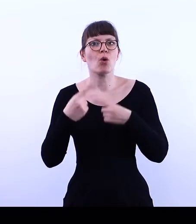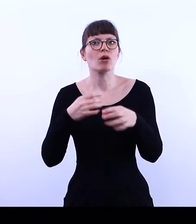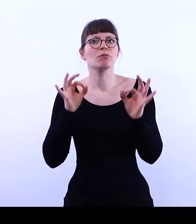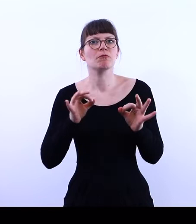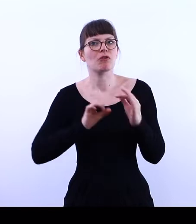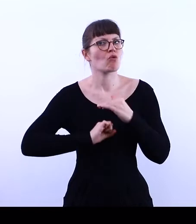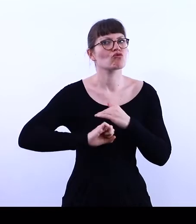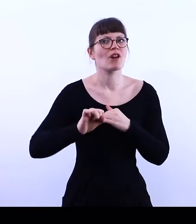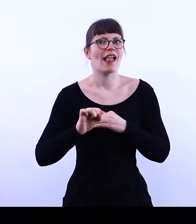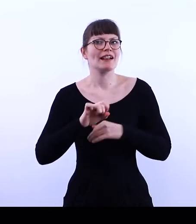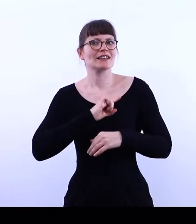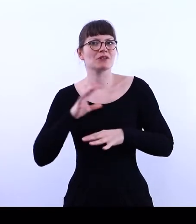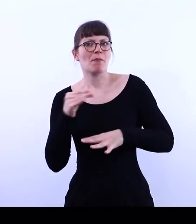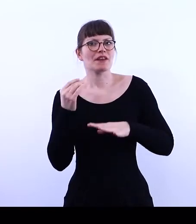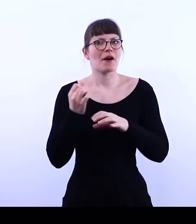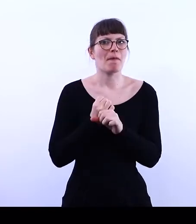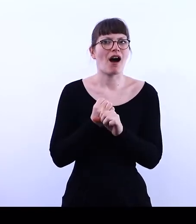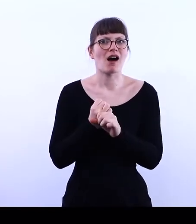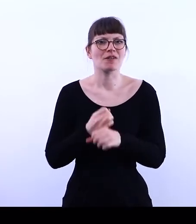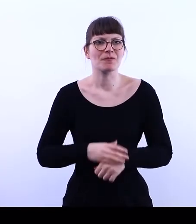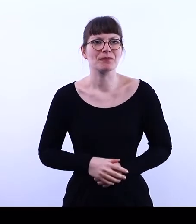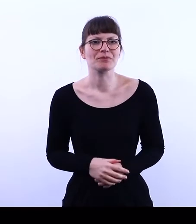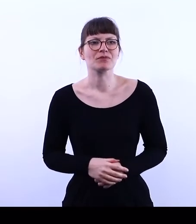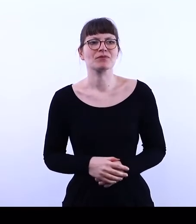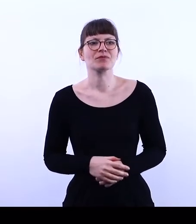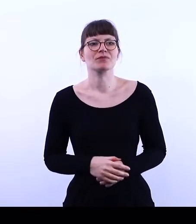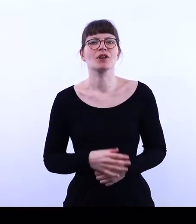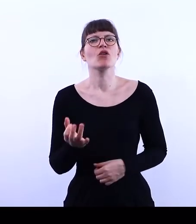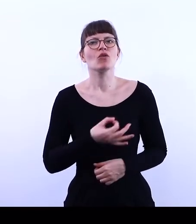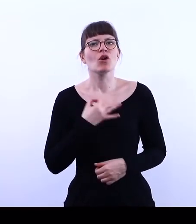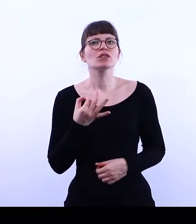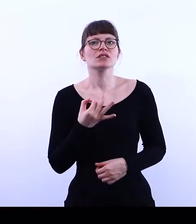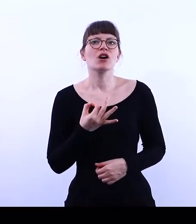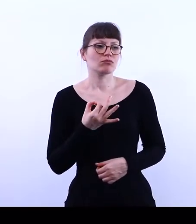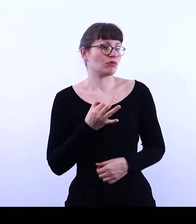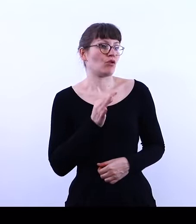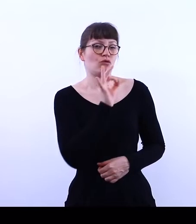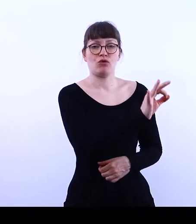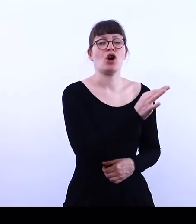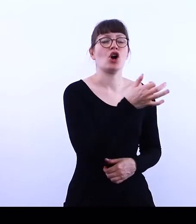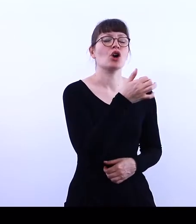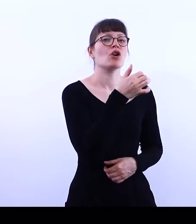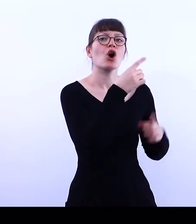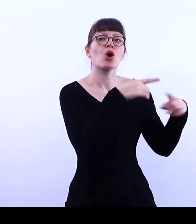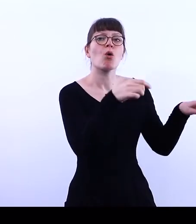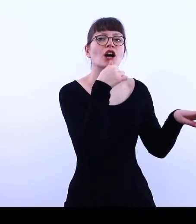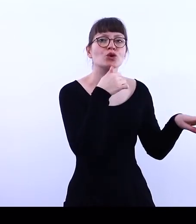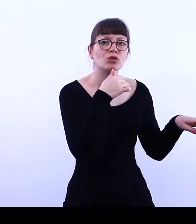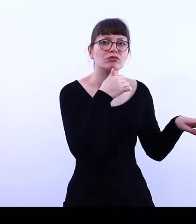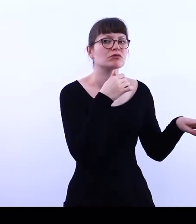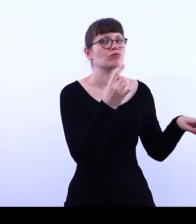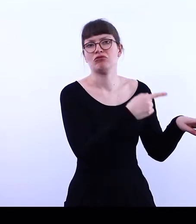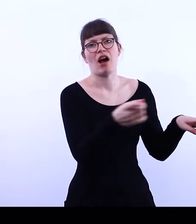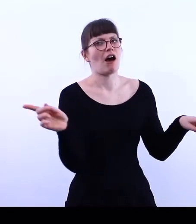dann auch mitgemacht zu haben. Und natürlich war das auch bei der Koalition der Fall, bei uns allen der Fall. Und es sind sehr, sehr